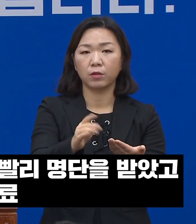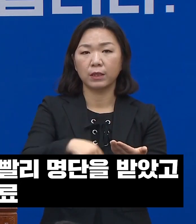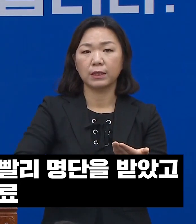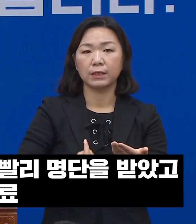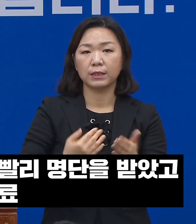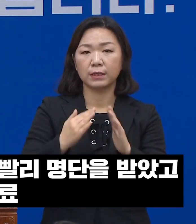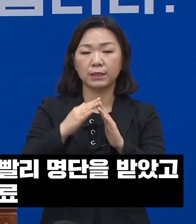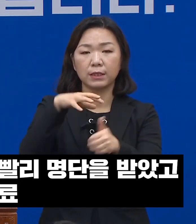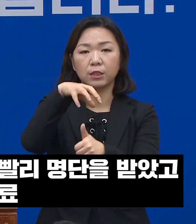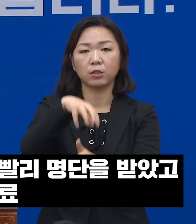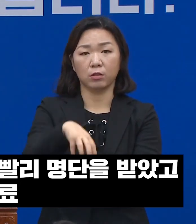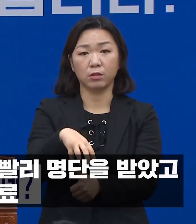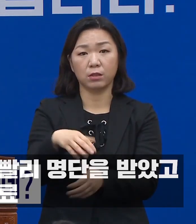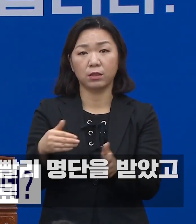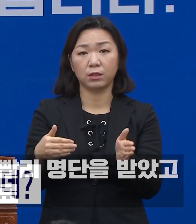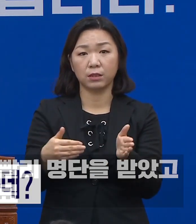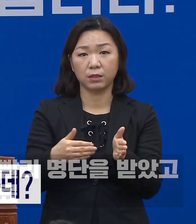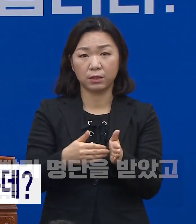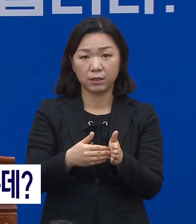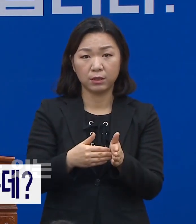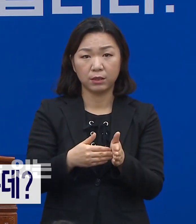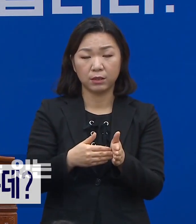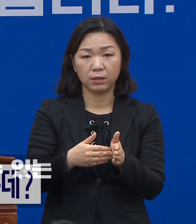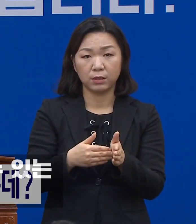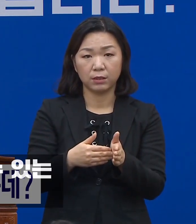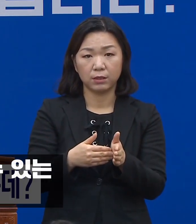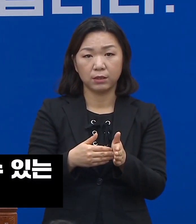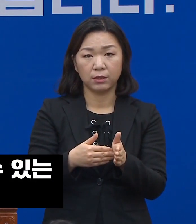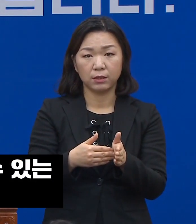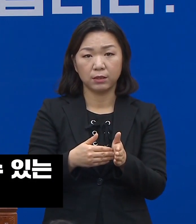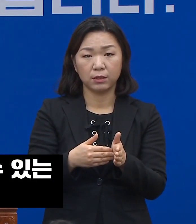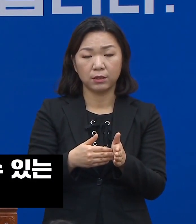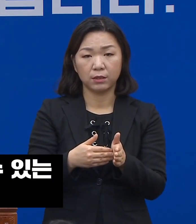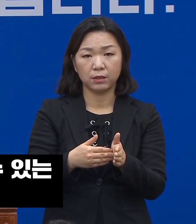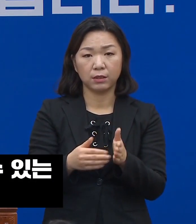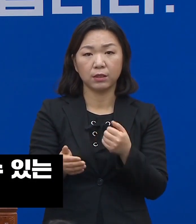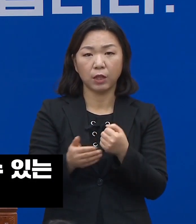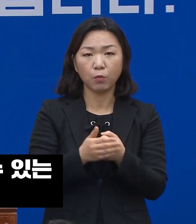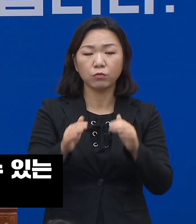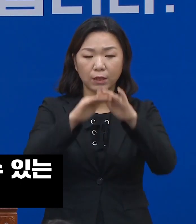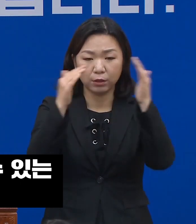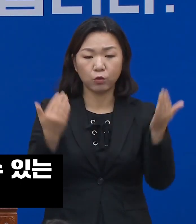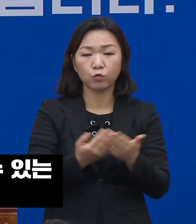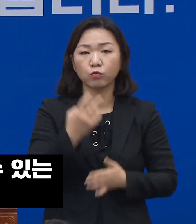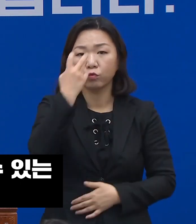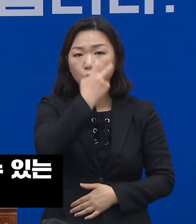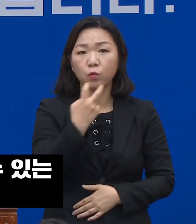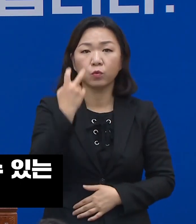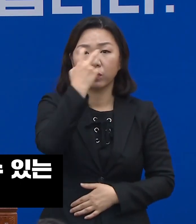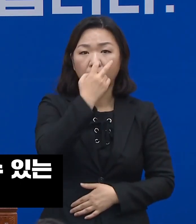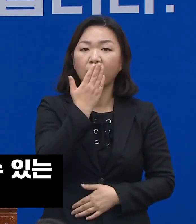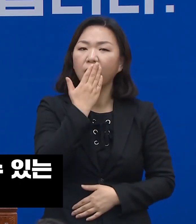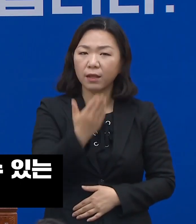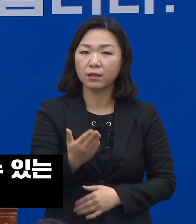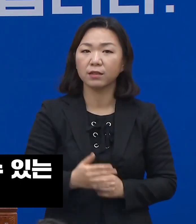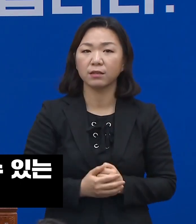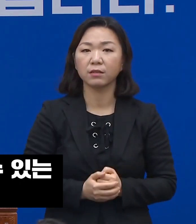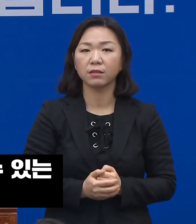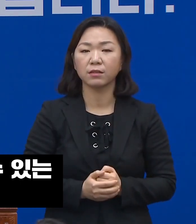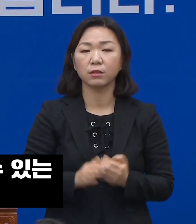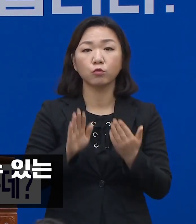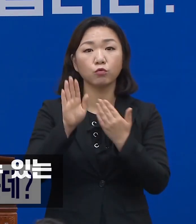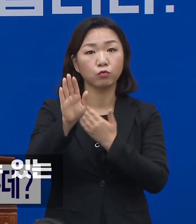자가격리 조치를 다 했습니다. 그것으로 인해서 전수조사를 할수 있는 기반을 마련하였습니다. 그러나